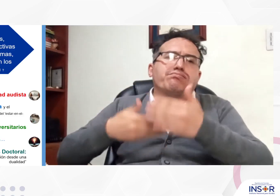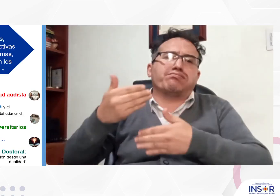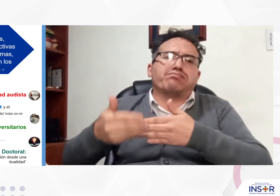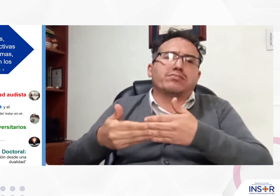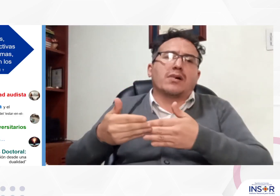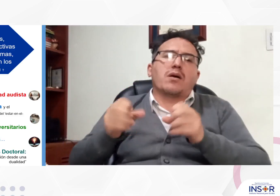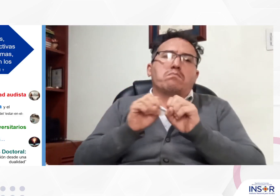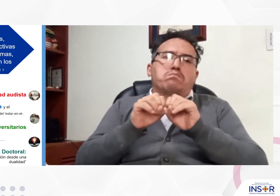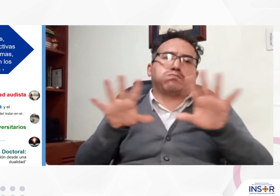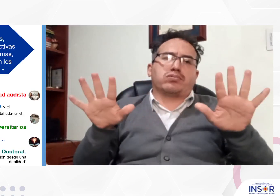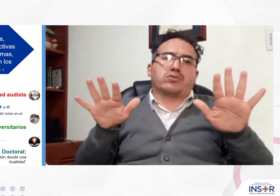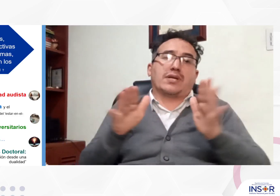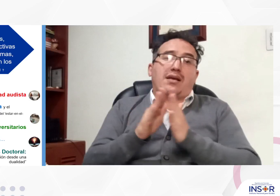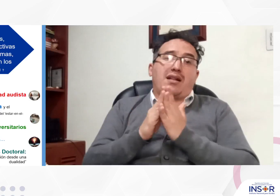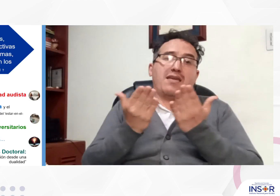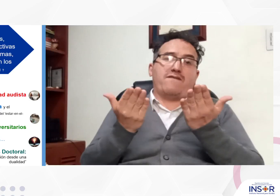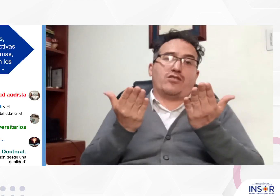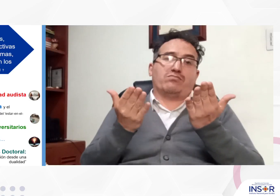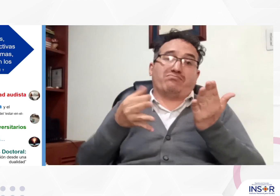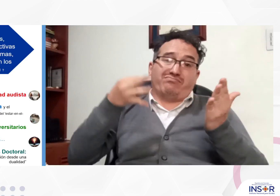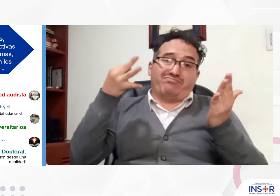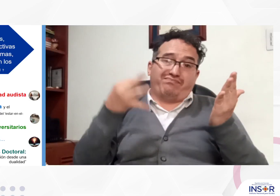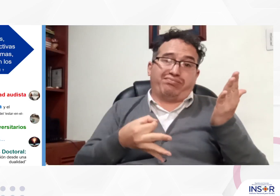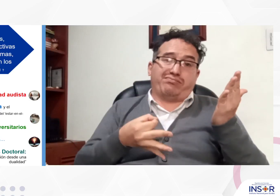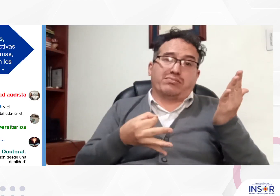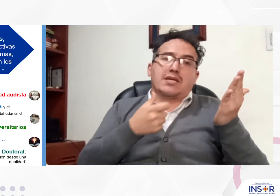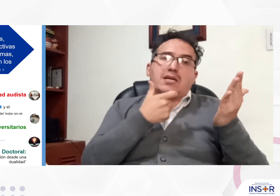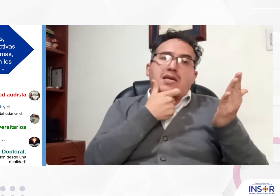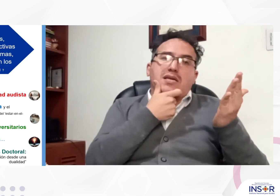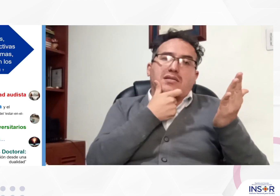1997 este término y más adelante